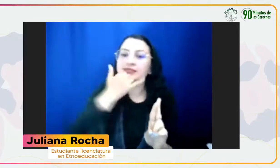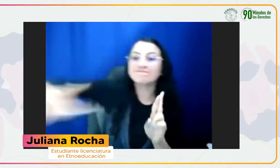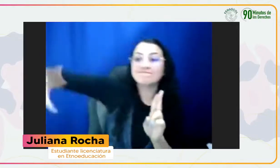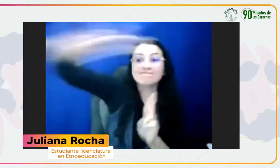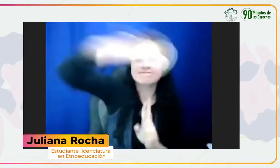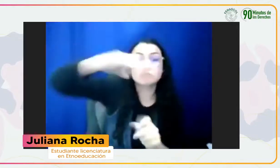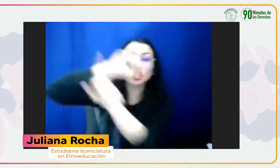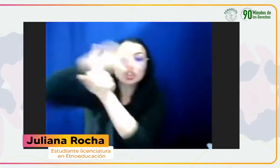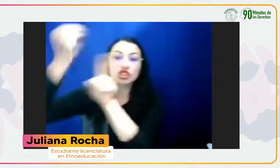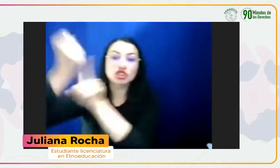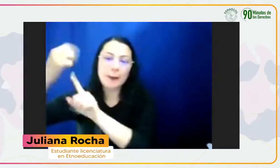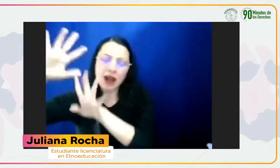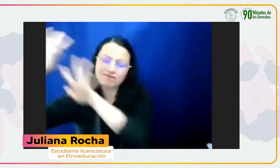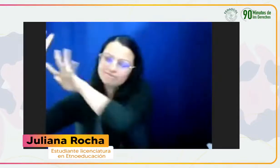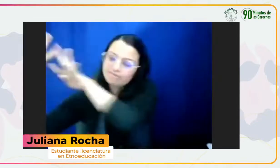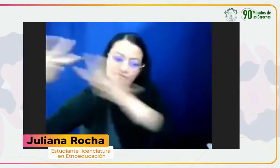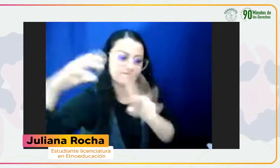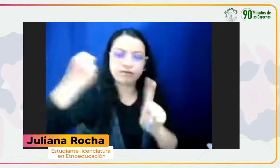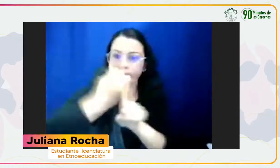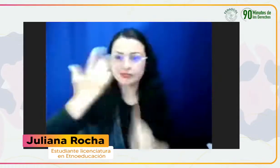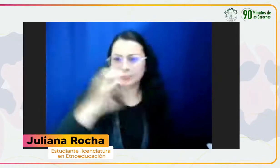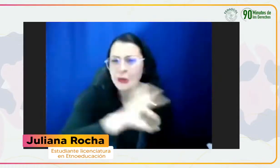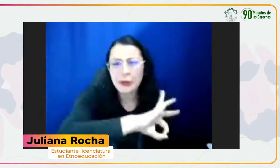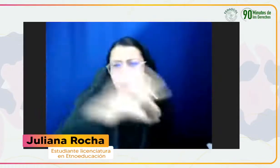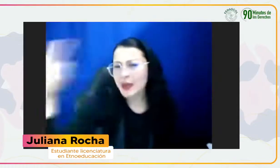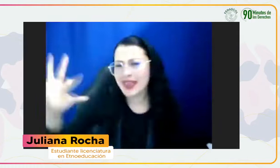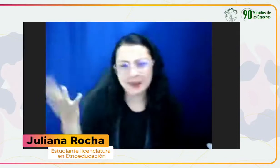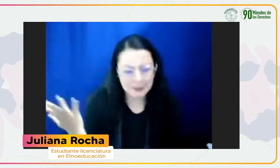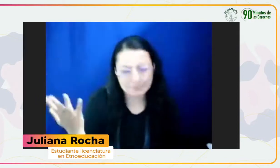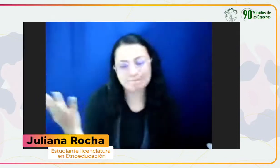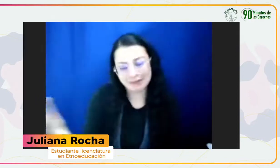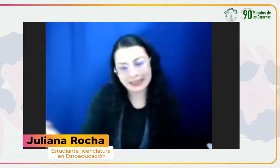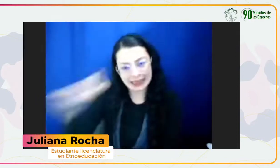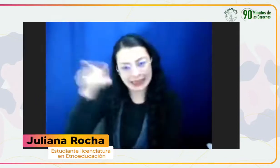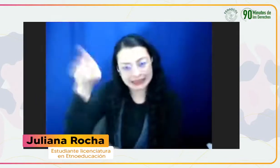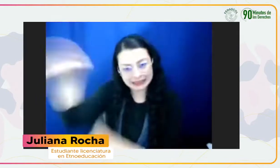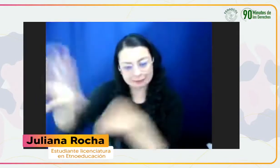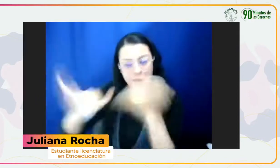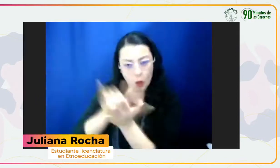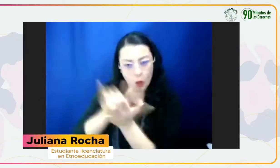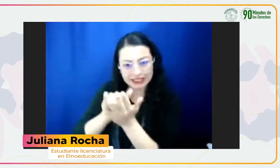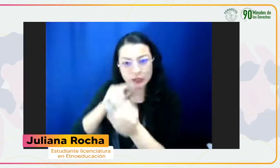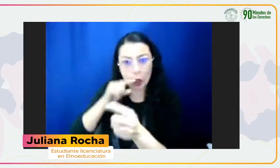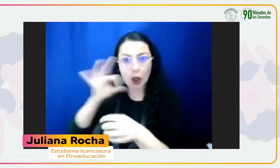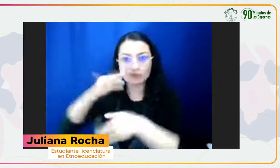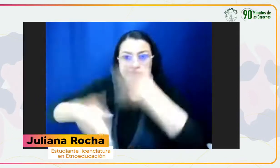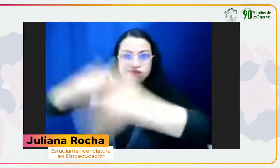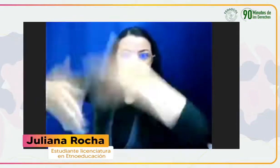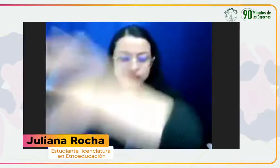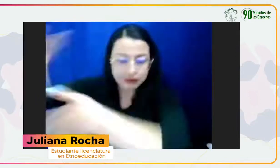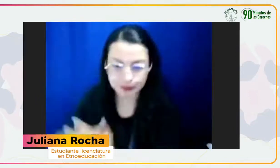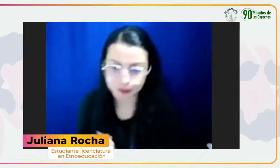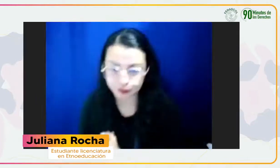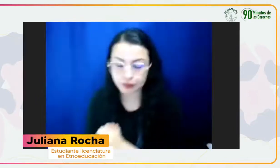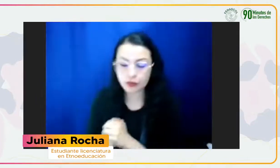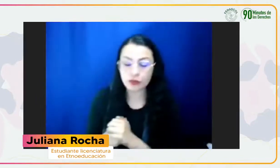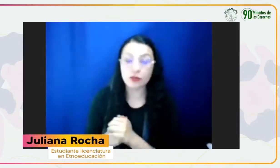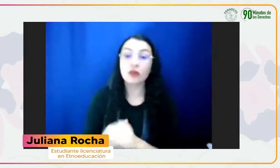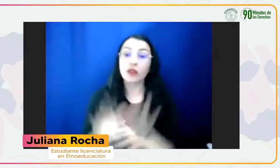este reconocimiento. Pero ¿qué pasa? La sociedad no tenemos este impacto en la sociedad y esta visibilización. Entonces